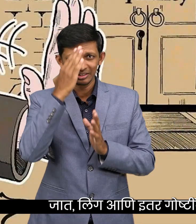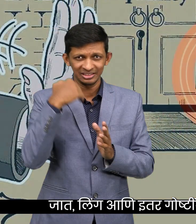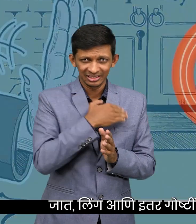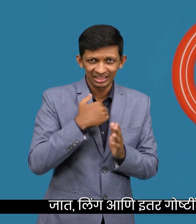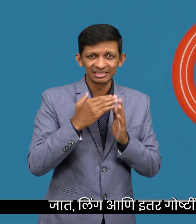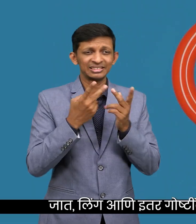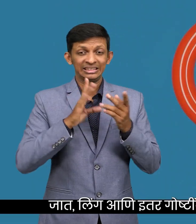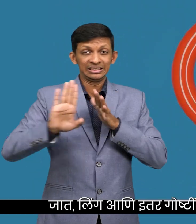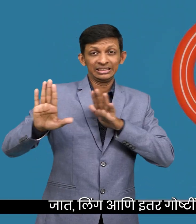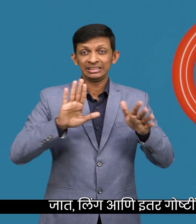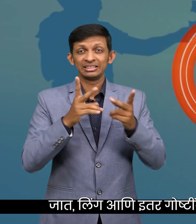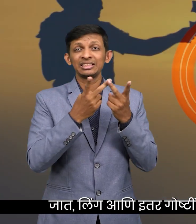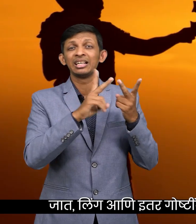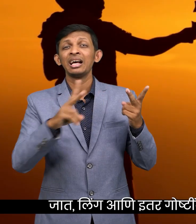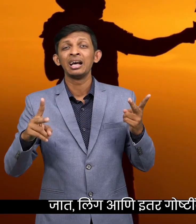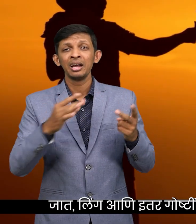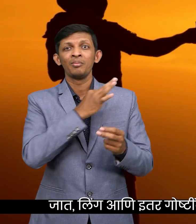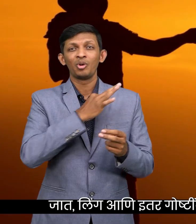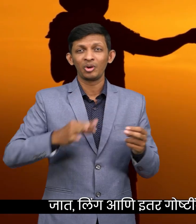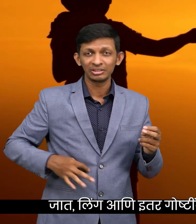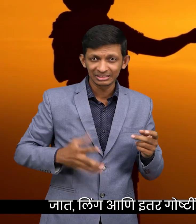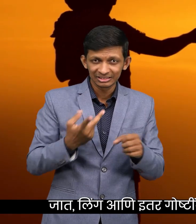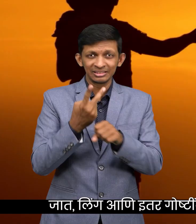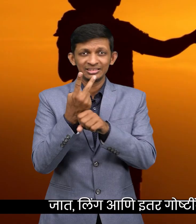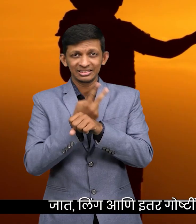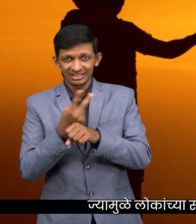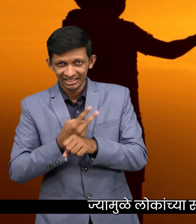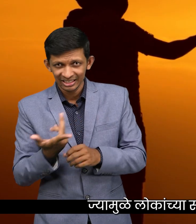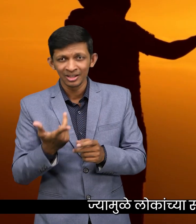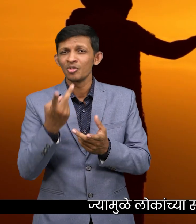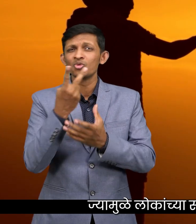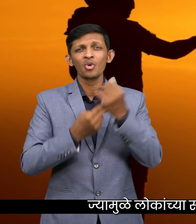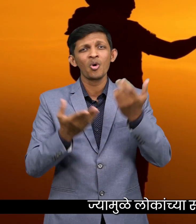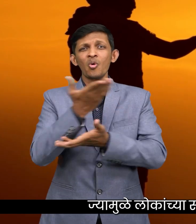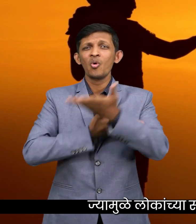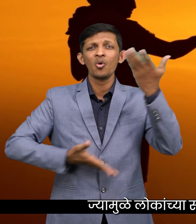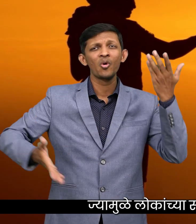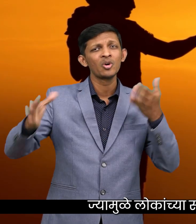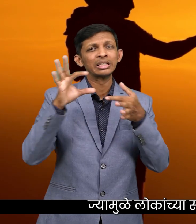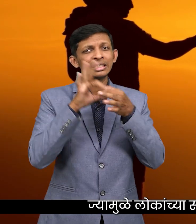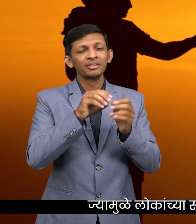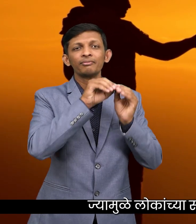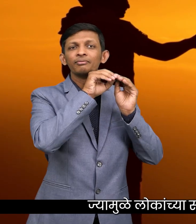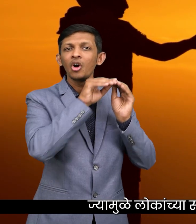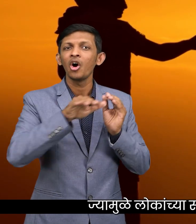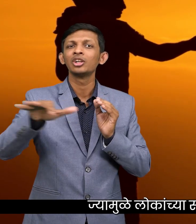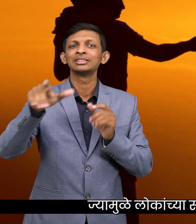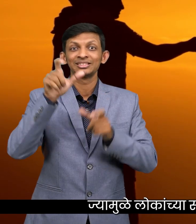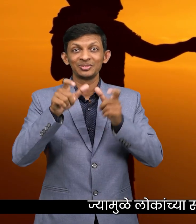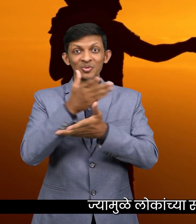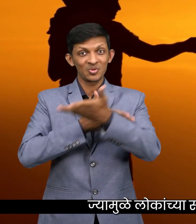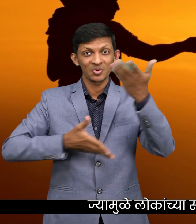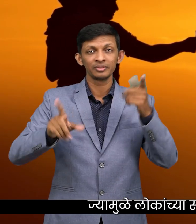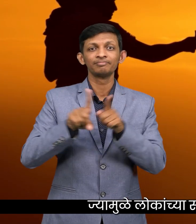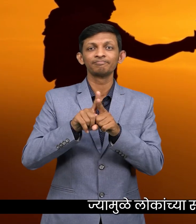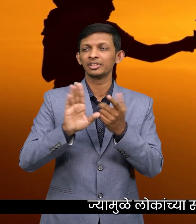जात, लिंग आणि इतर गोष्टींवर आधारित पूर्वग्रह अन्याय निर्माण करतात, ज्यामुळे लोकांच्या संधी आणि अधिकारांवर परिणाम